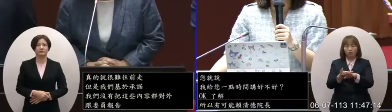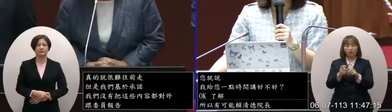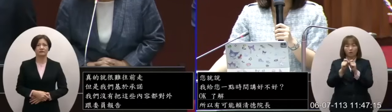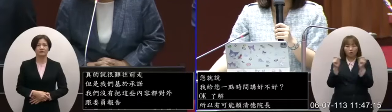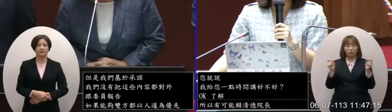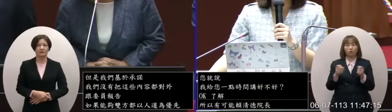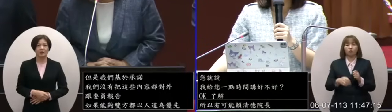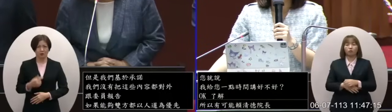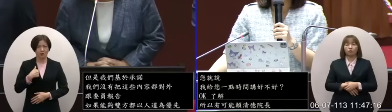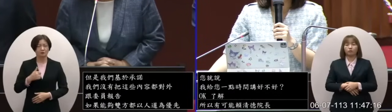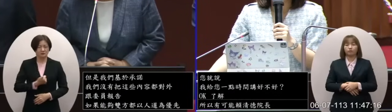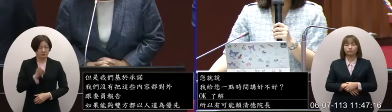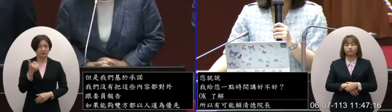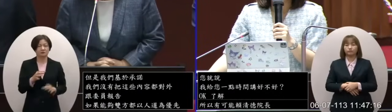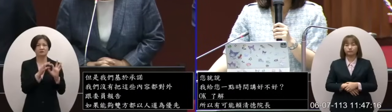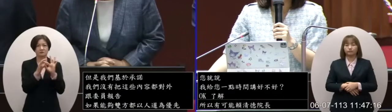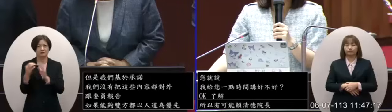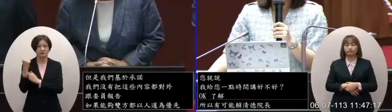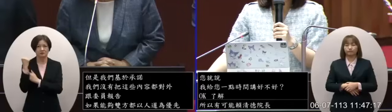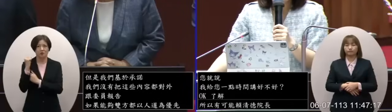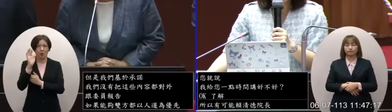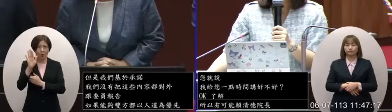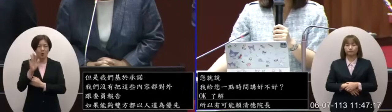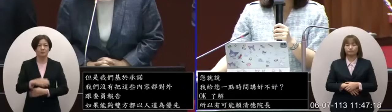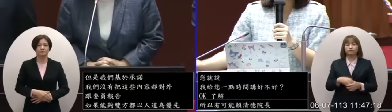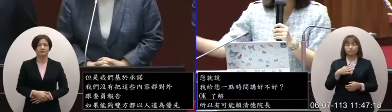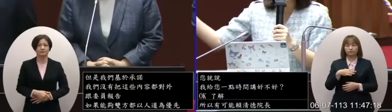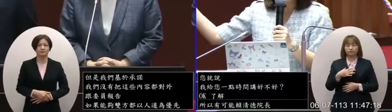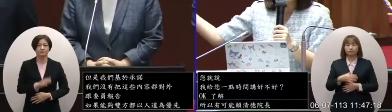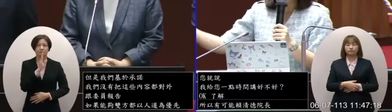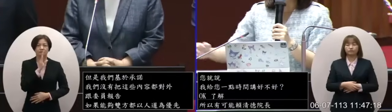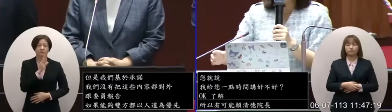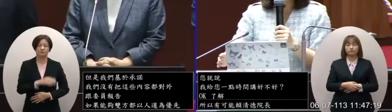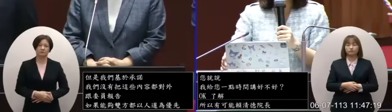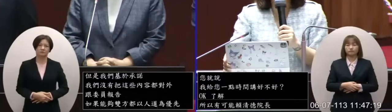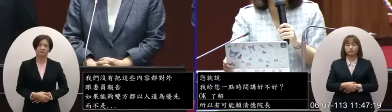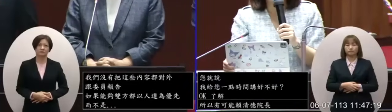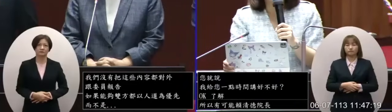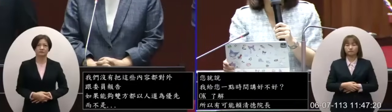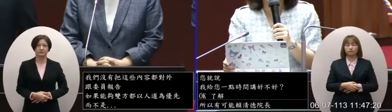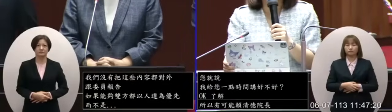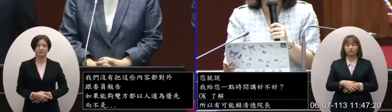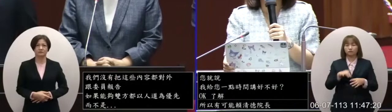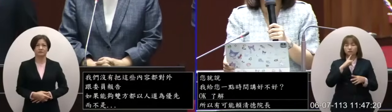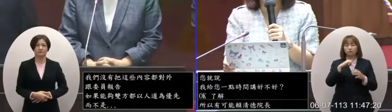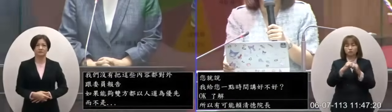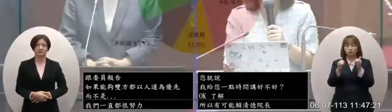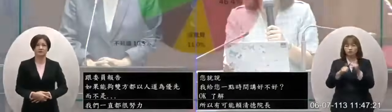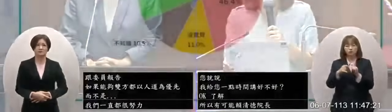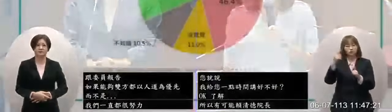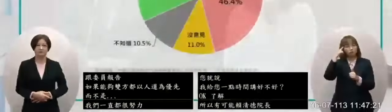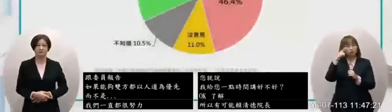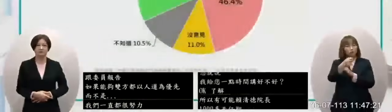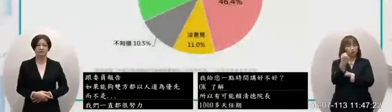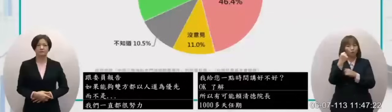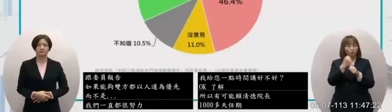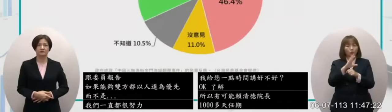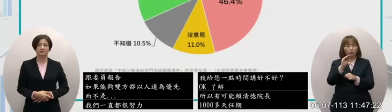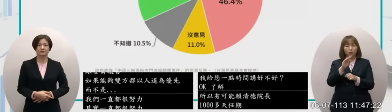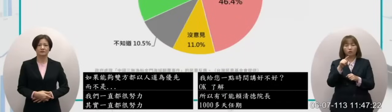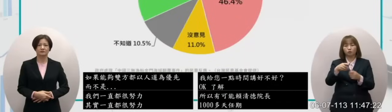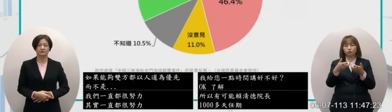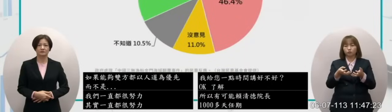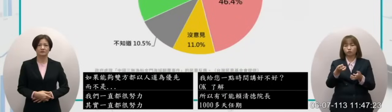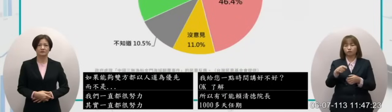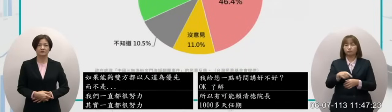1000多天。 我们一直都很努力，其实一直都很努力。 知道了，那我们看一下先民众觉不觉得你们很努力，这也是另外一个